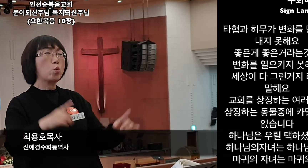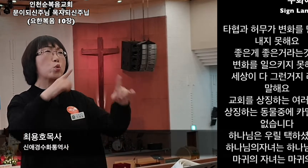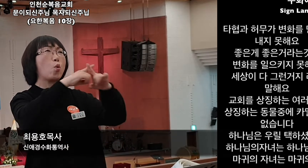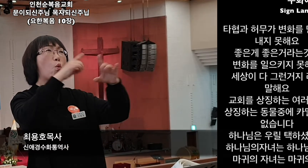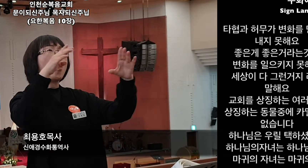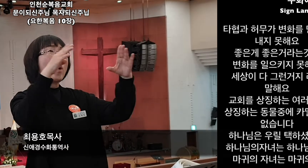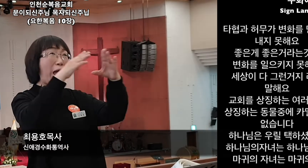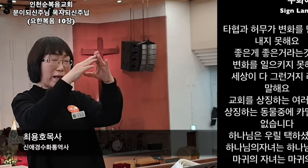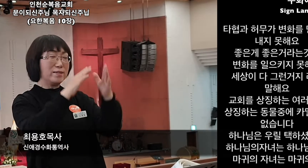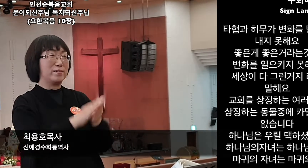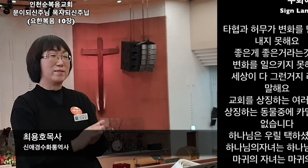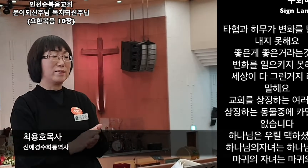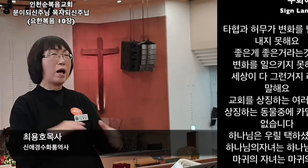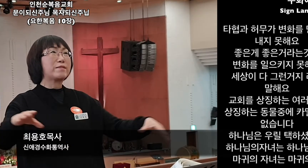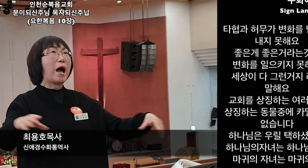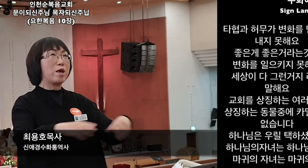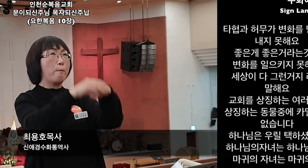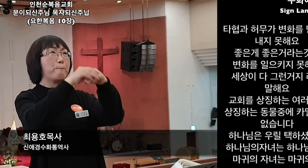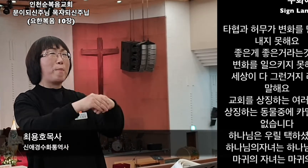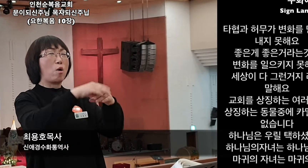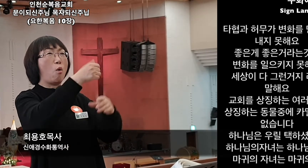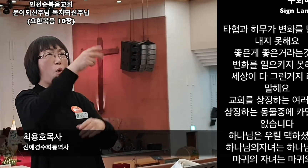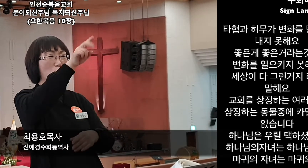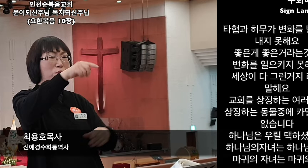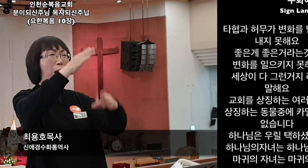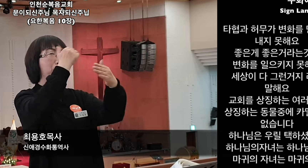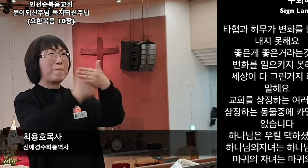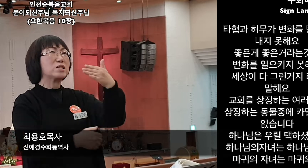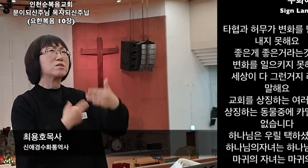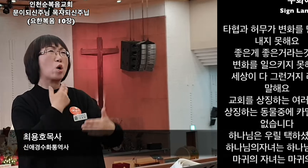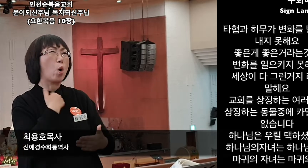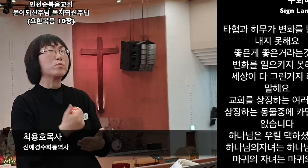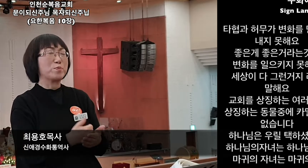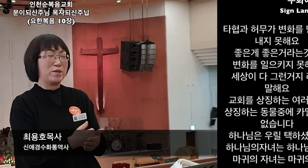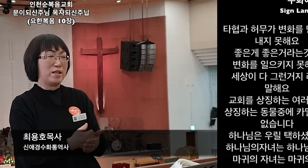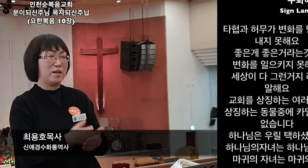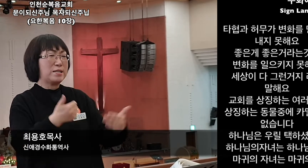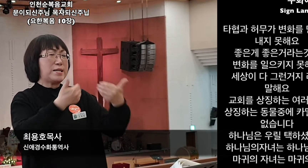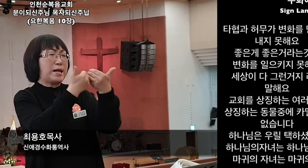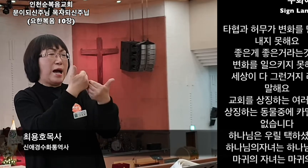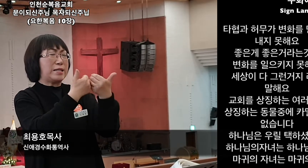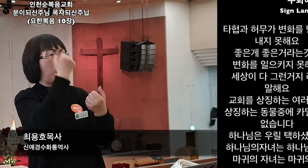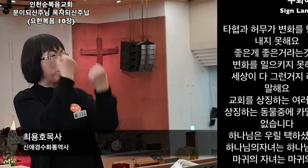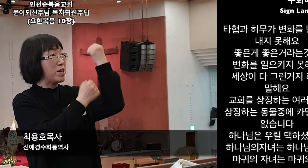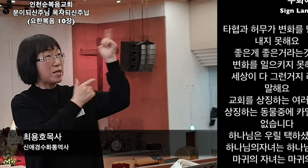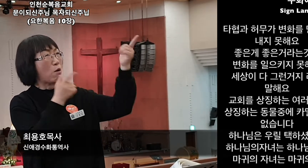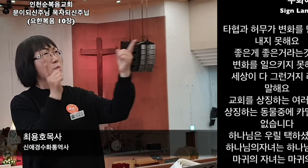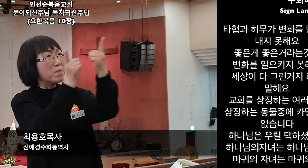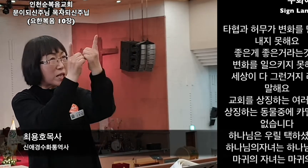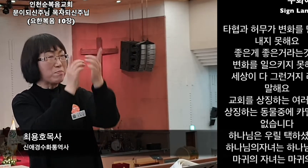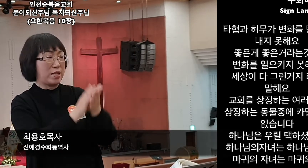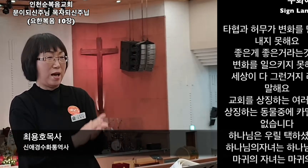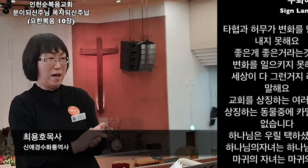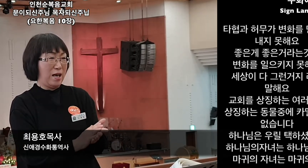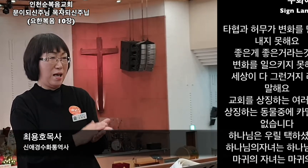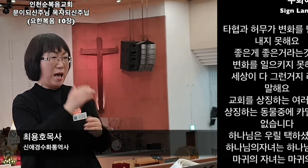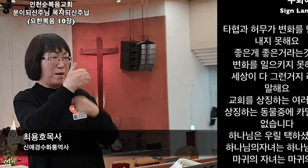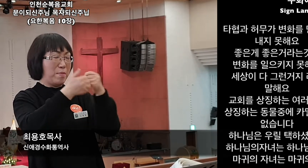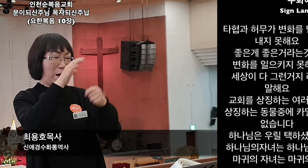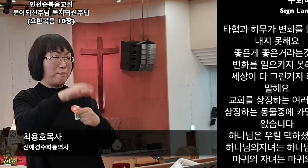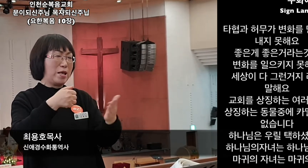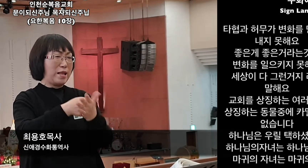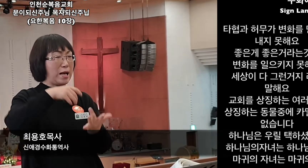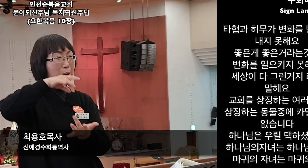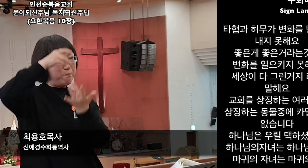교회는 한 번도 타협하고 허무에 빠진 적은 없습니다. 갈등 피하지 않습니다. 우리가 하나님 앞에